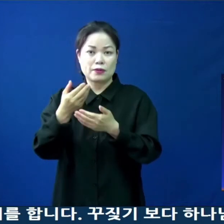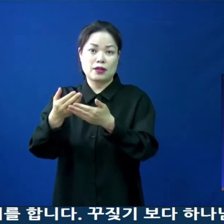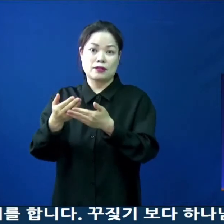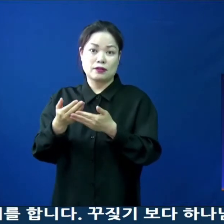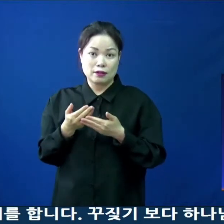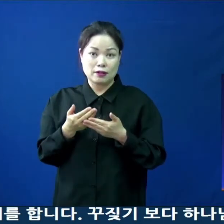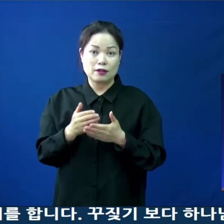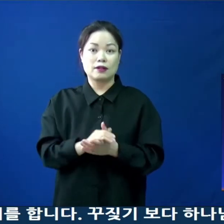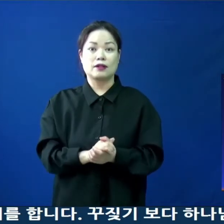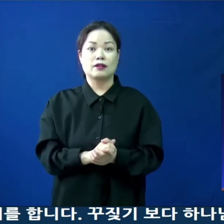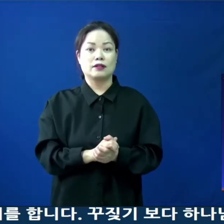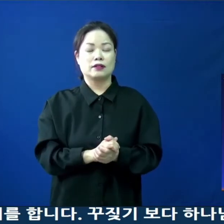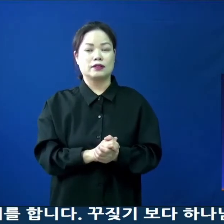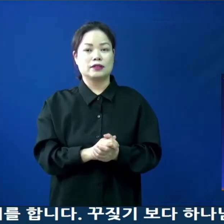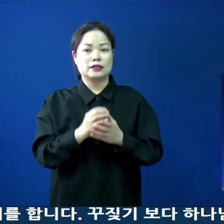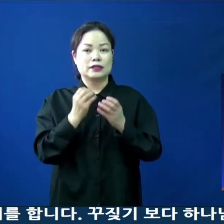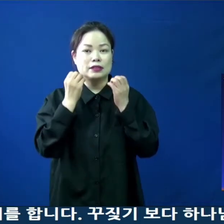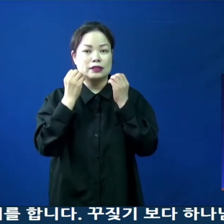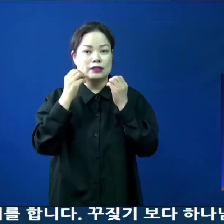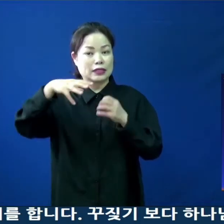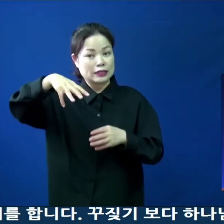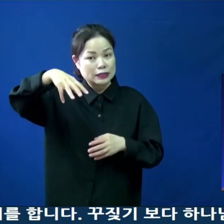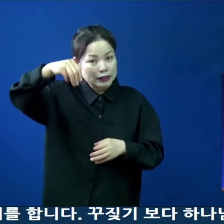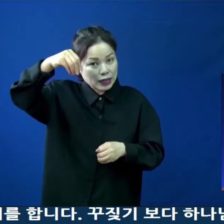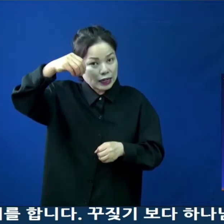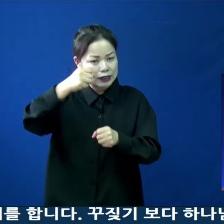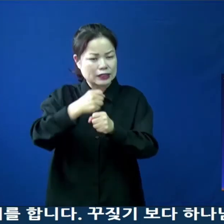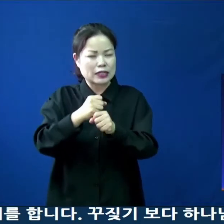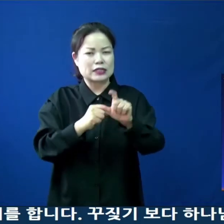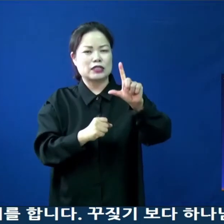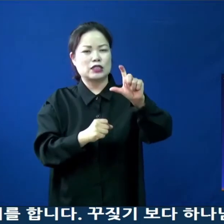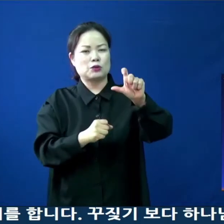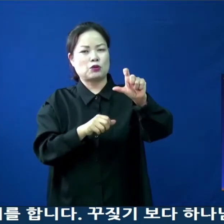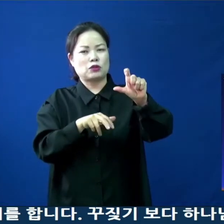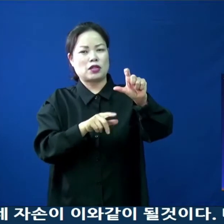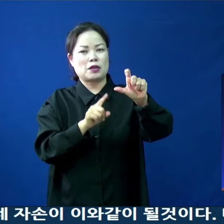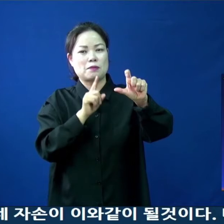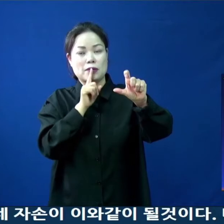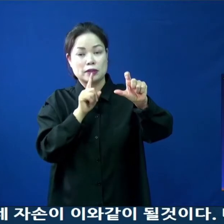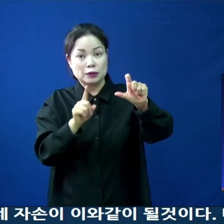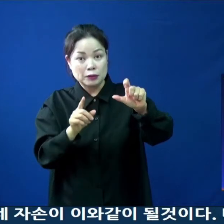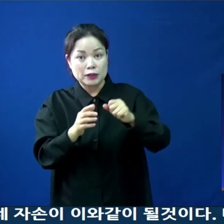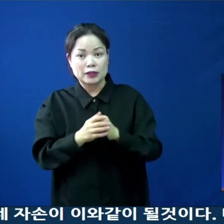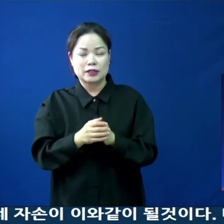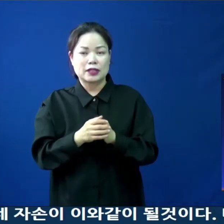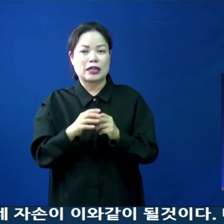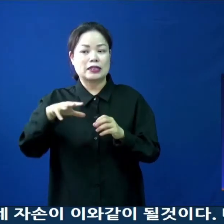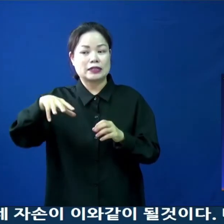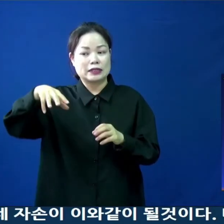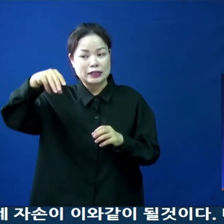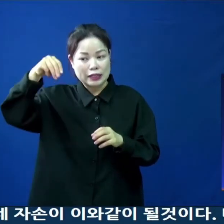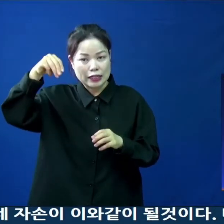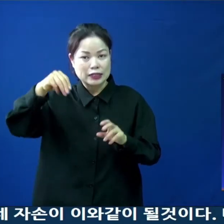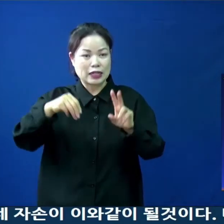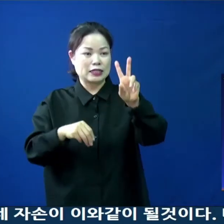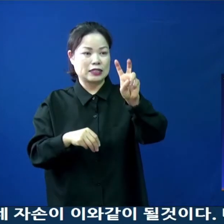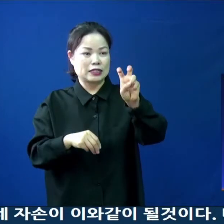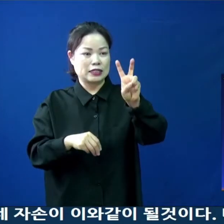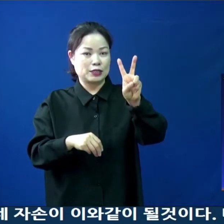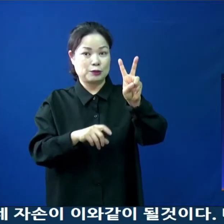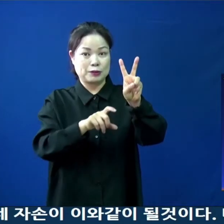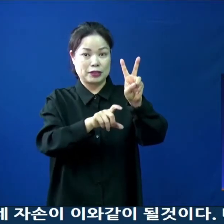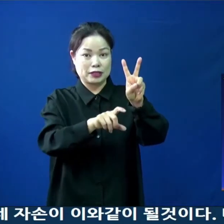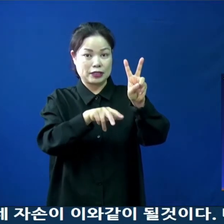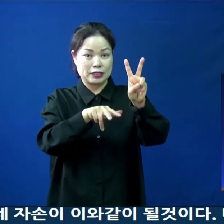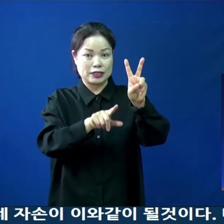말씀하시죠. 그래서 창세기 15장에 주신 약속의 말씀은 사실 창세기 22장에서